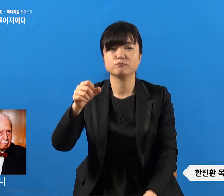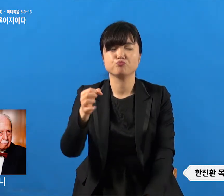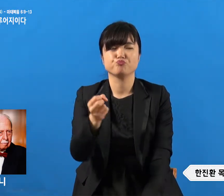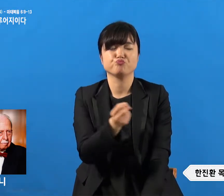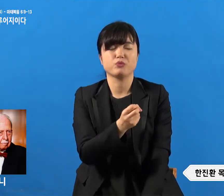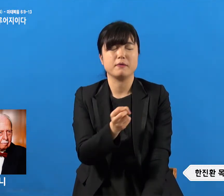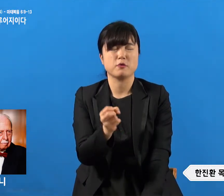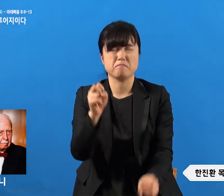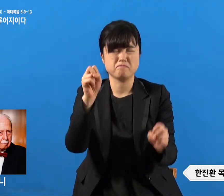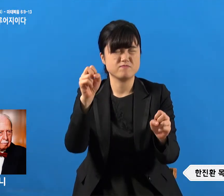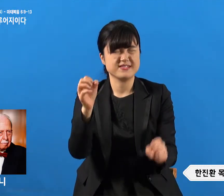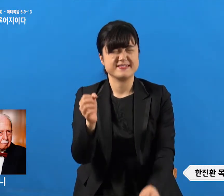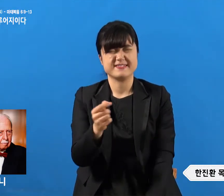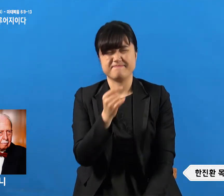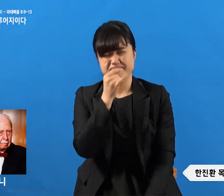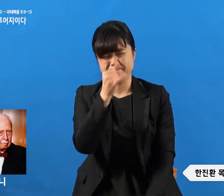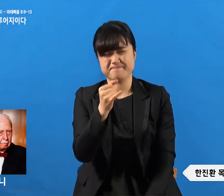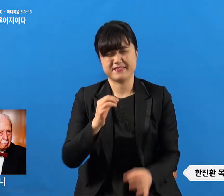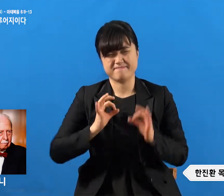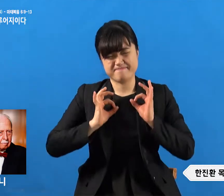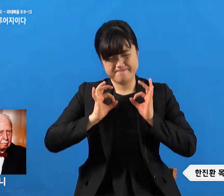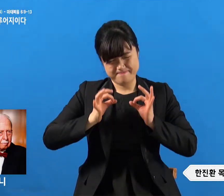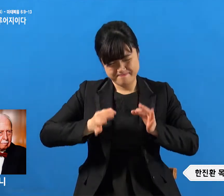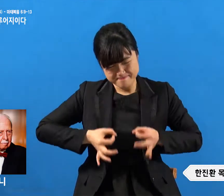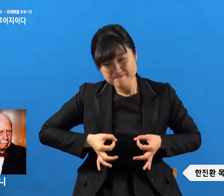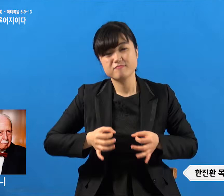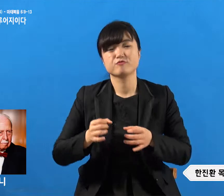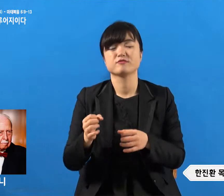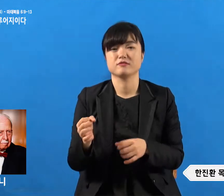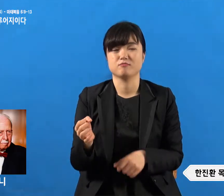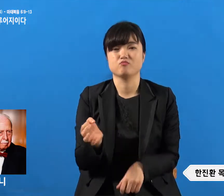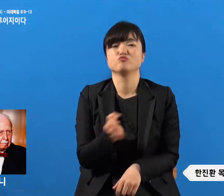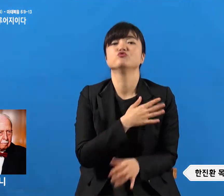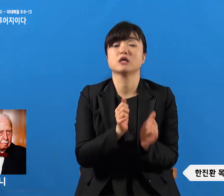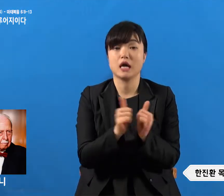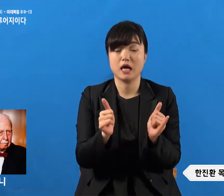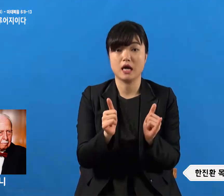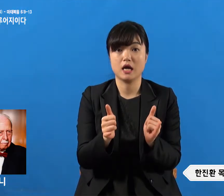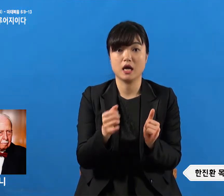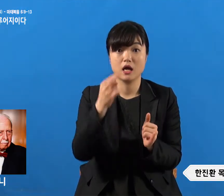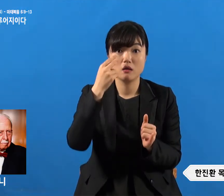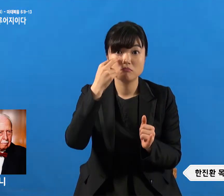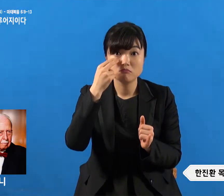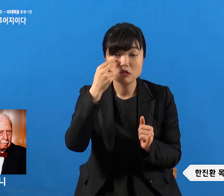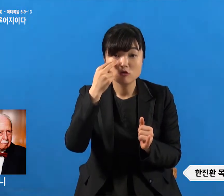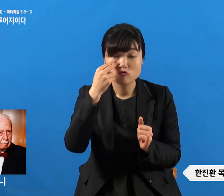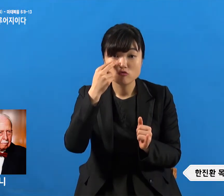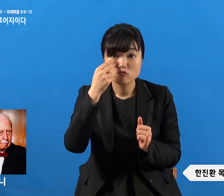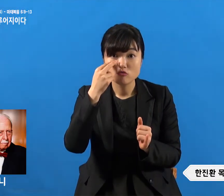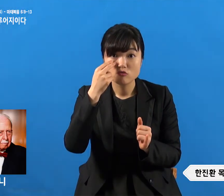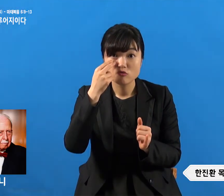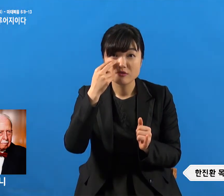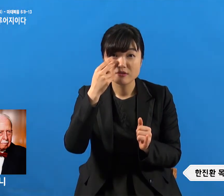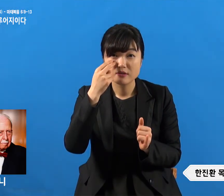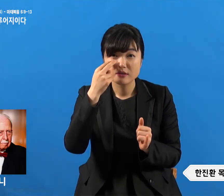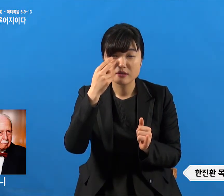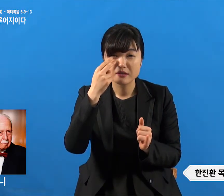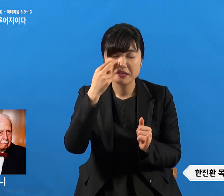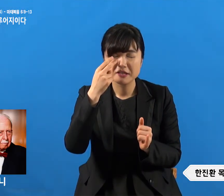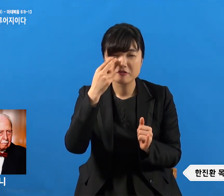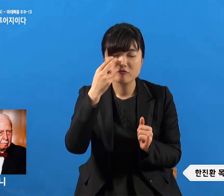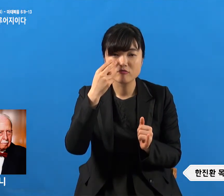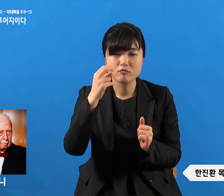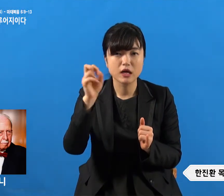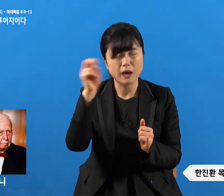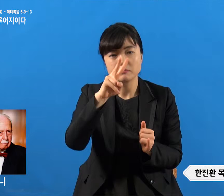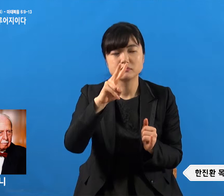승승장구했는데 1929년 미국을 덮친 대공황의 늪을 그도